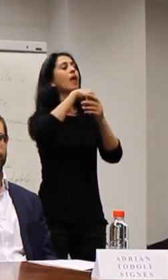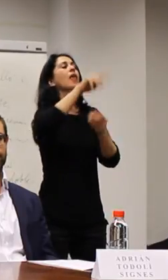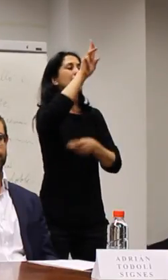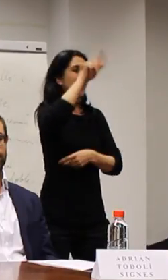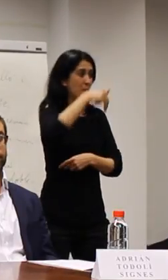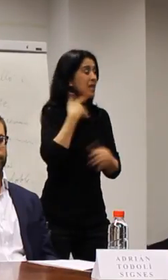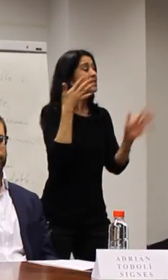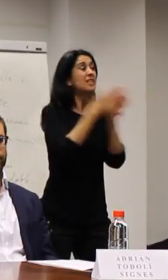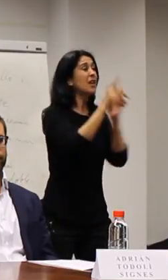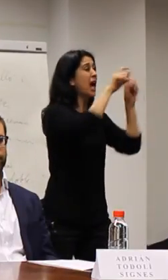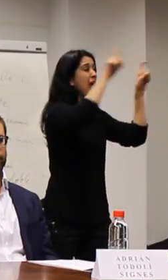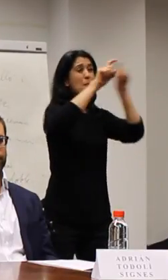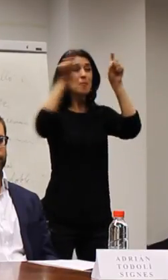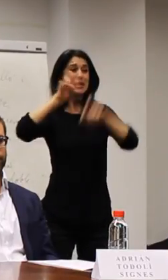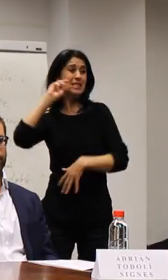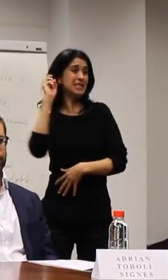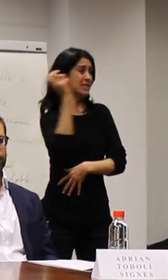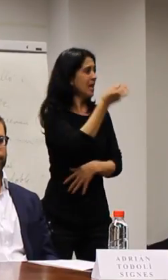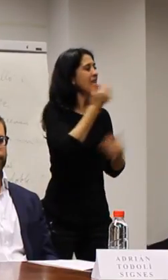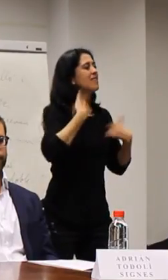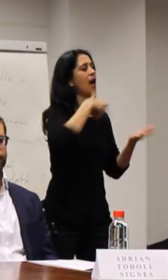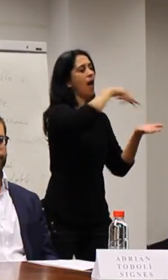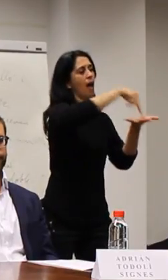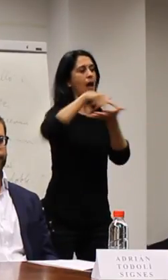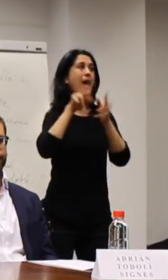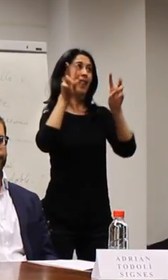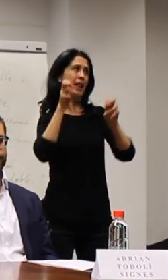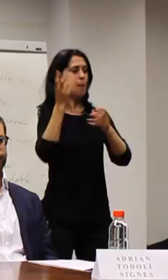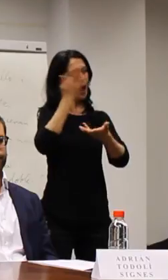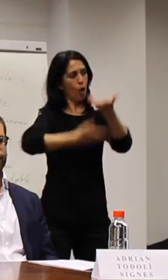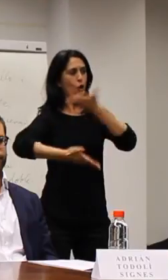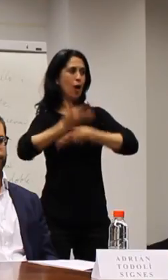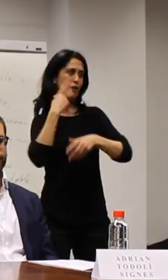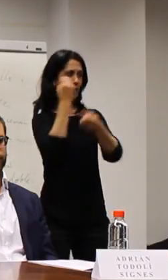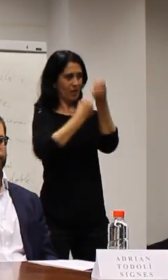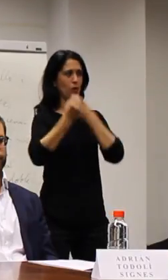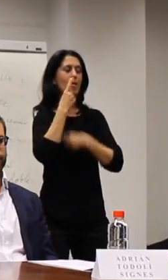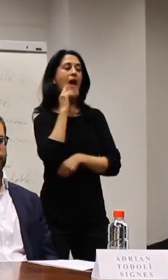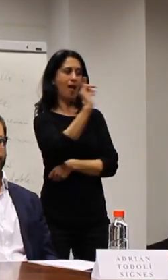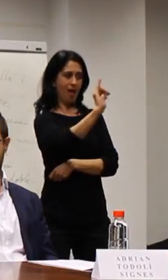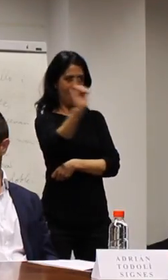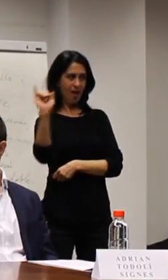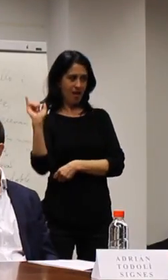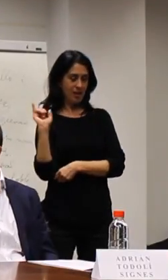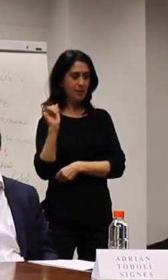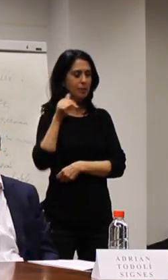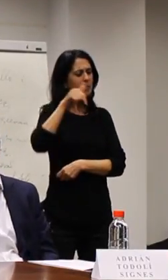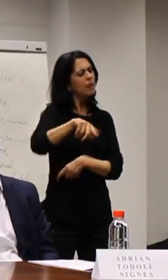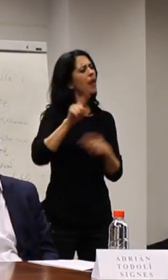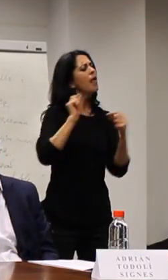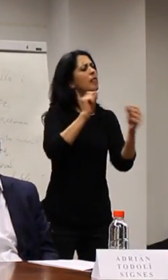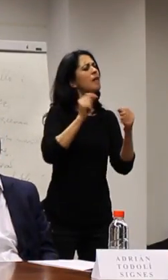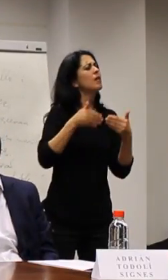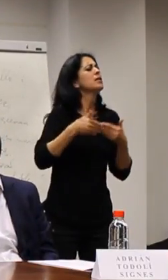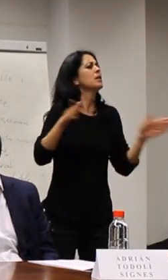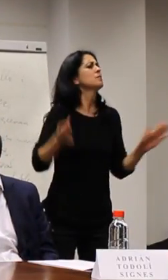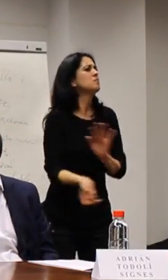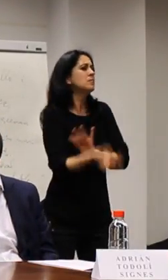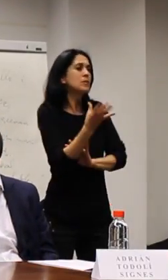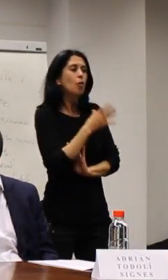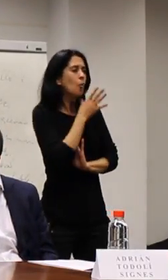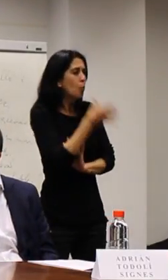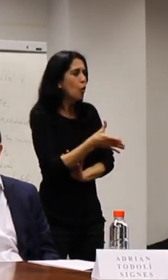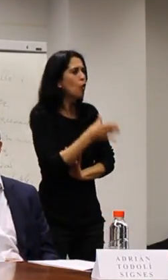en diferentes espacios ya presentes. La idea de abrir este espacio de debate era plantearnos